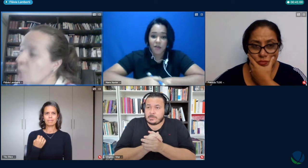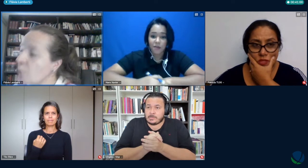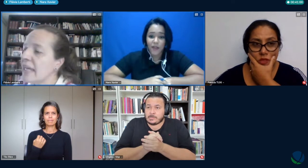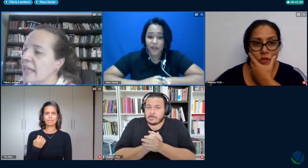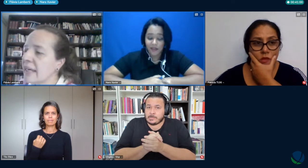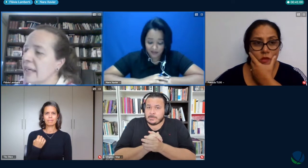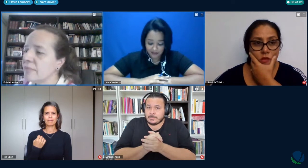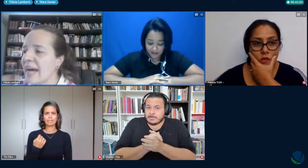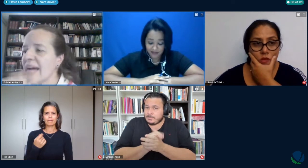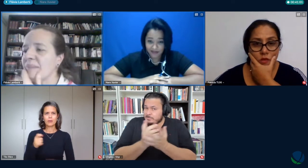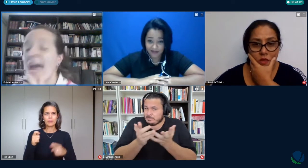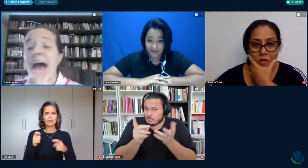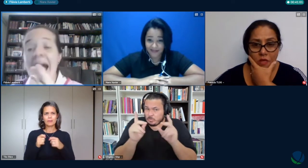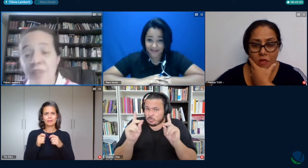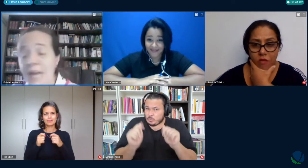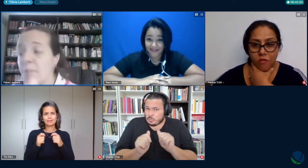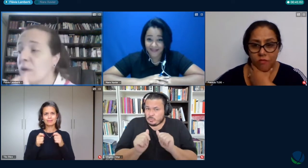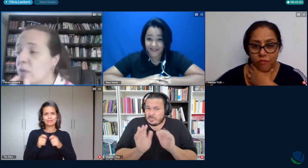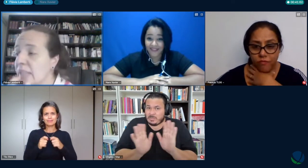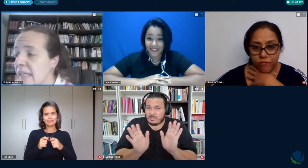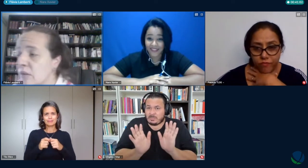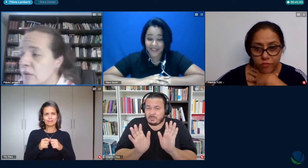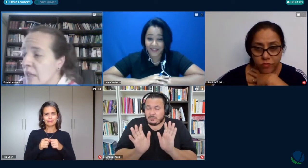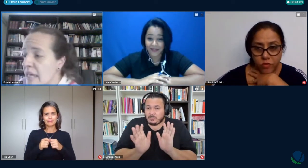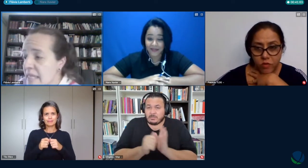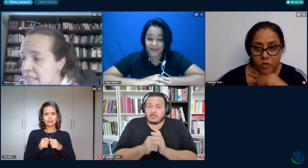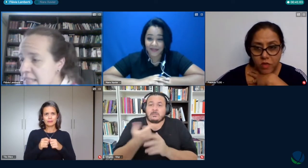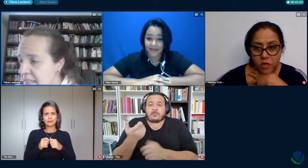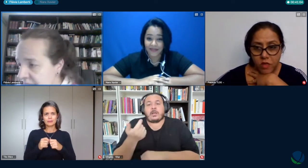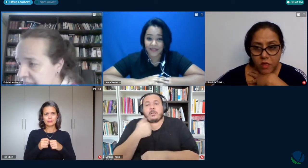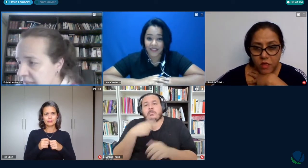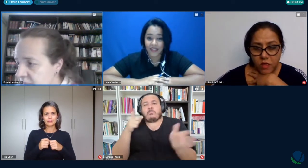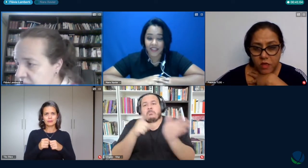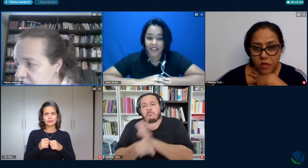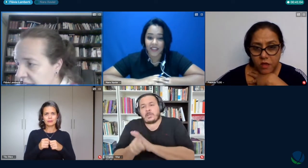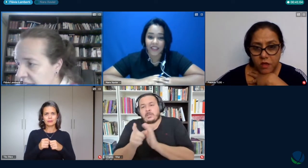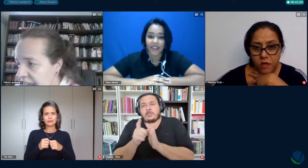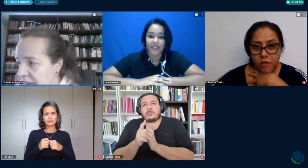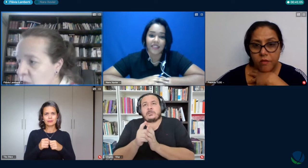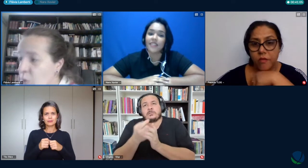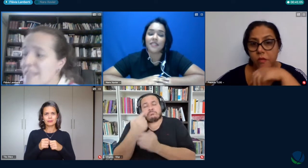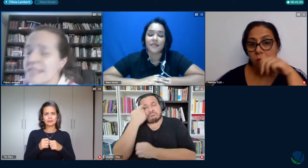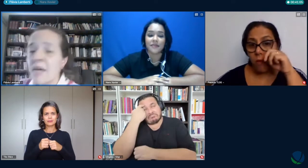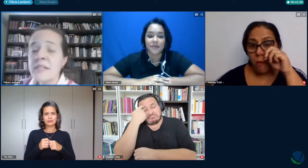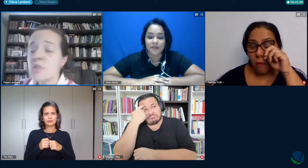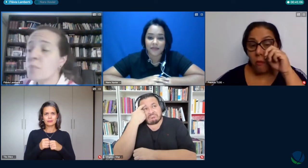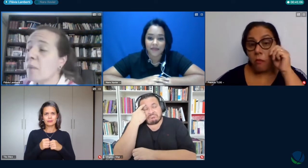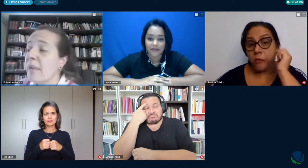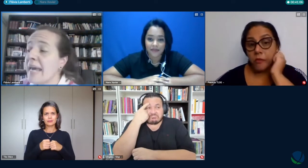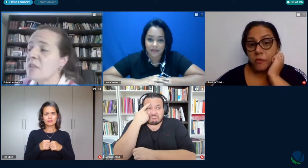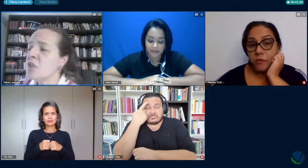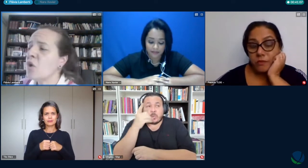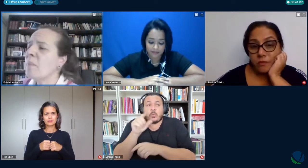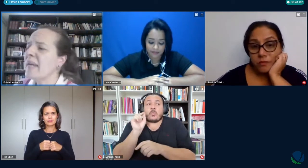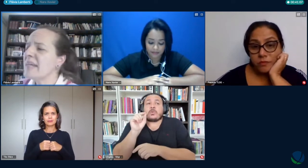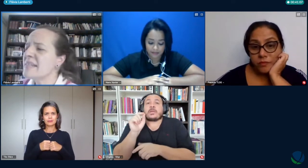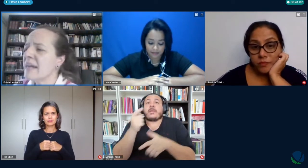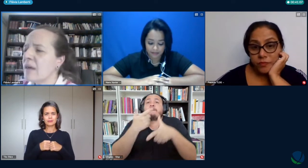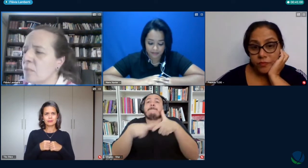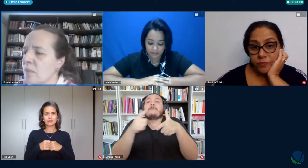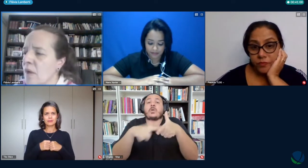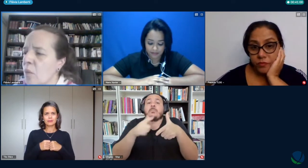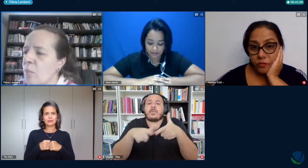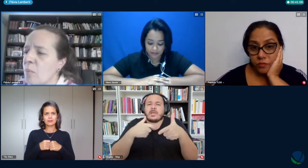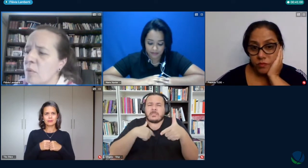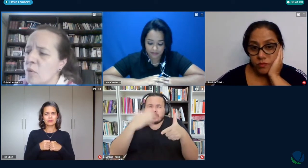Se não poderia. Eu fiquei me perguntando se... O que são esses problemas de